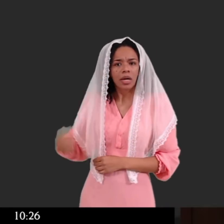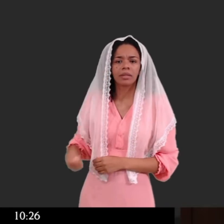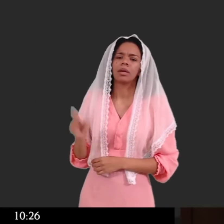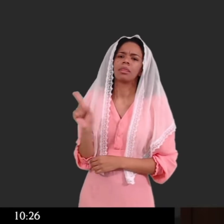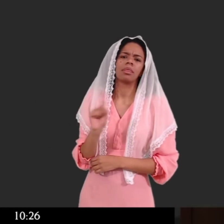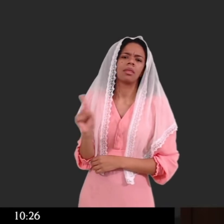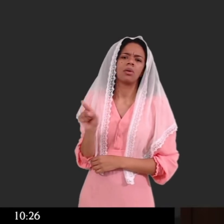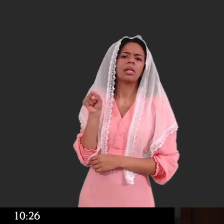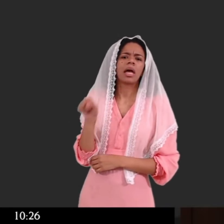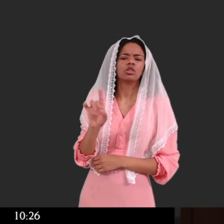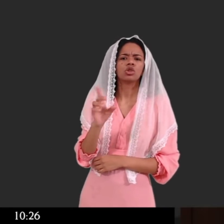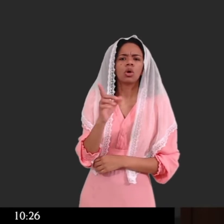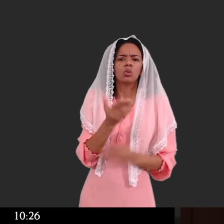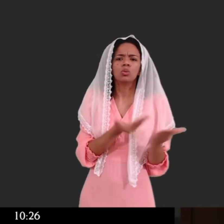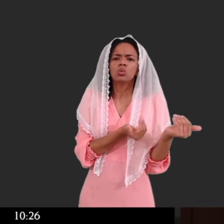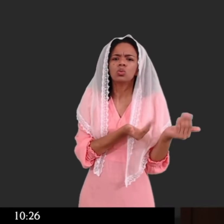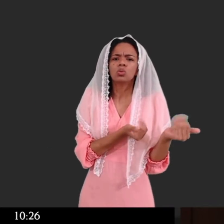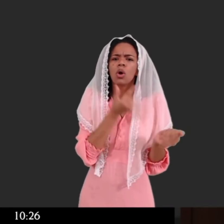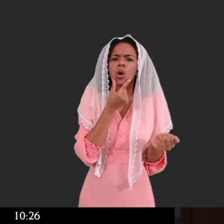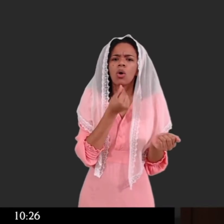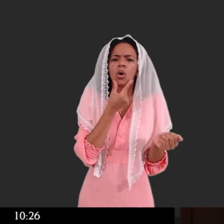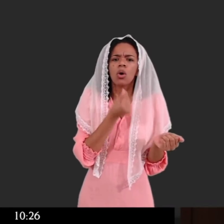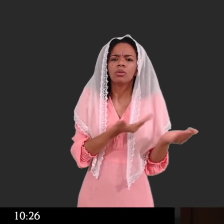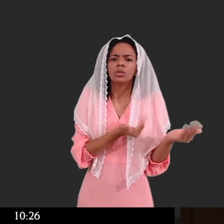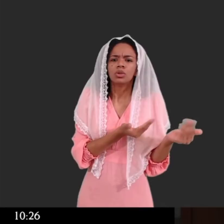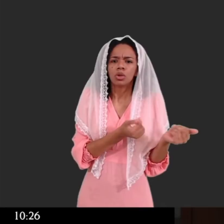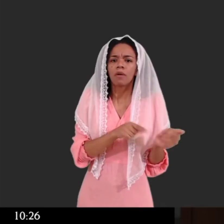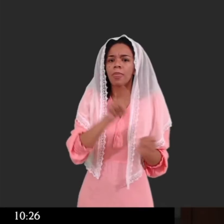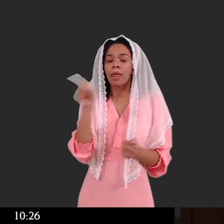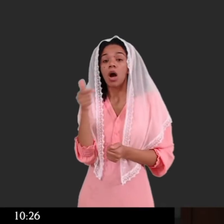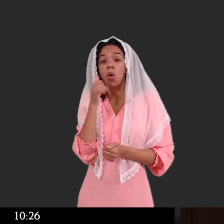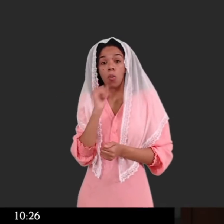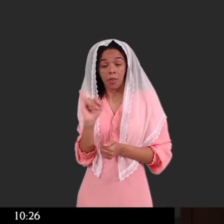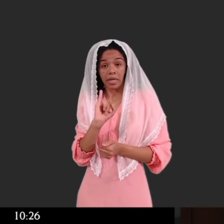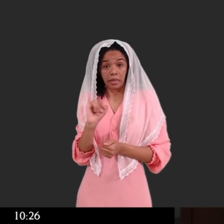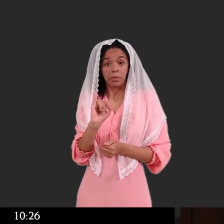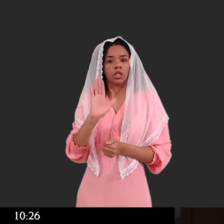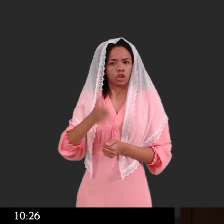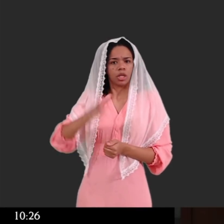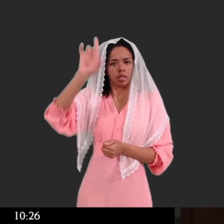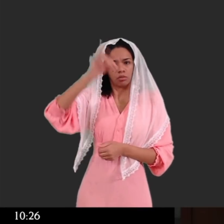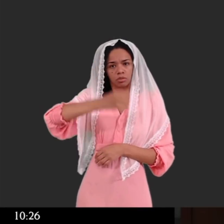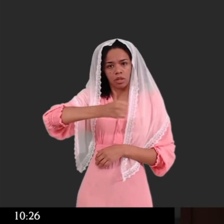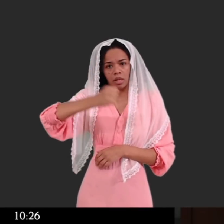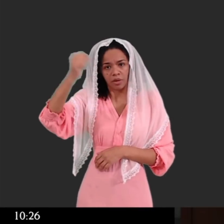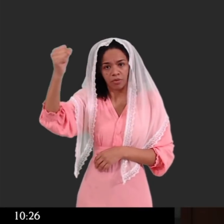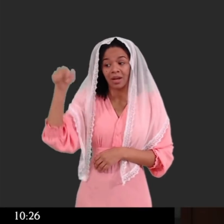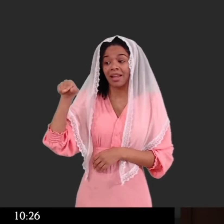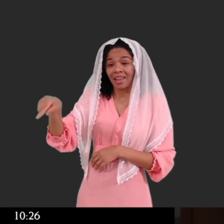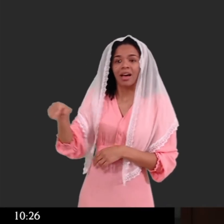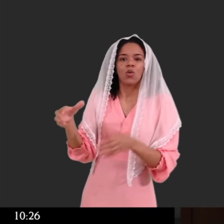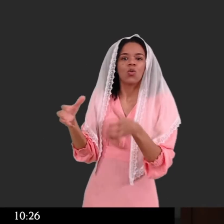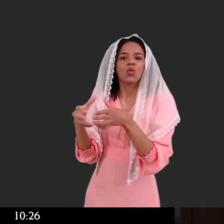só tem um jovenzinho lá, nosso irmão, tinha uma irmã ucraniana, Deus recolheu, aqueles eram irmãos lá da